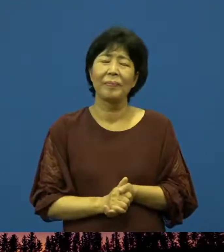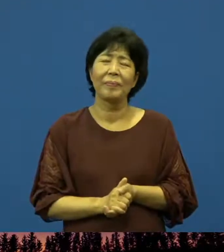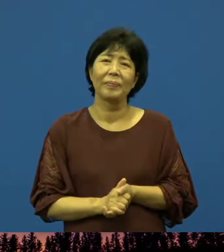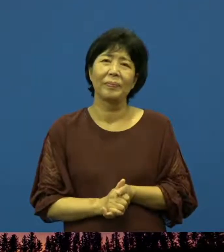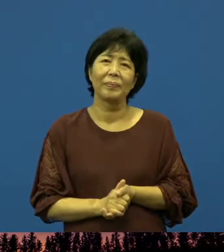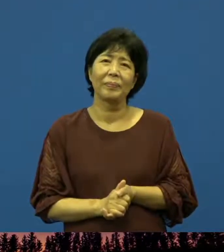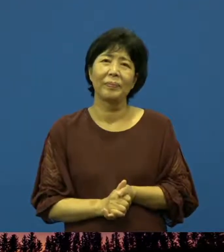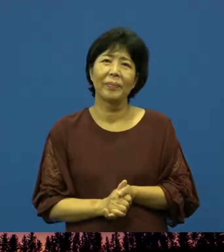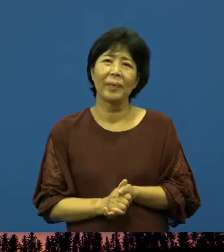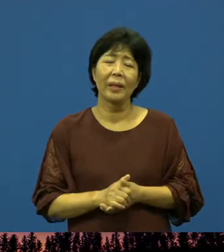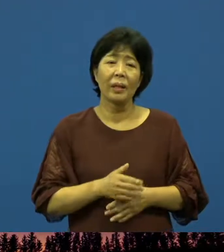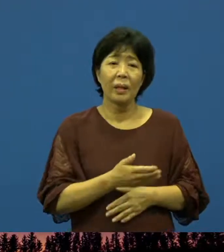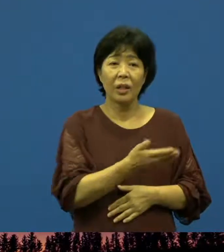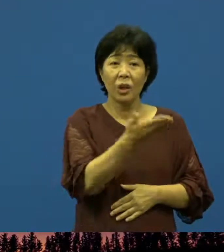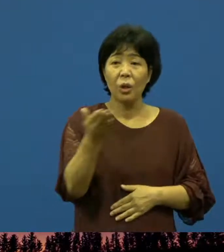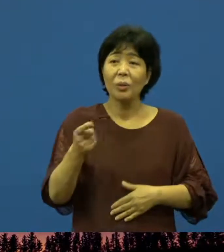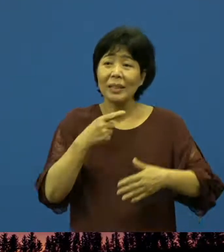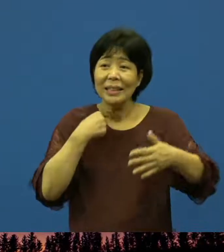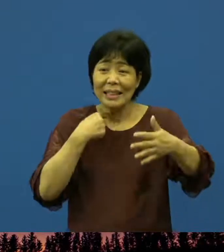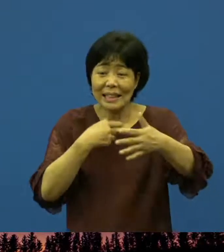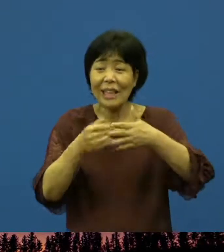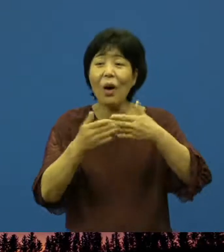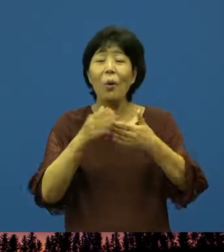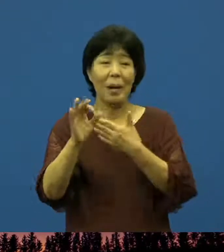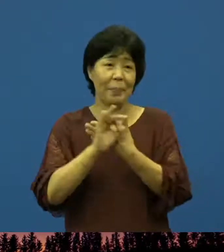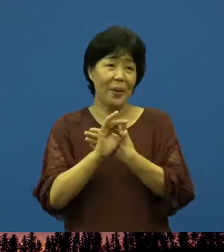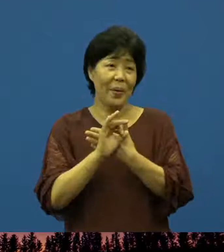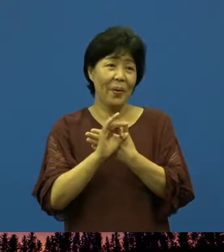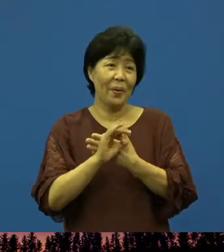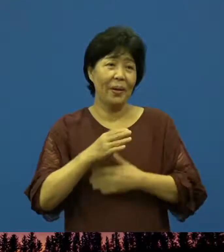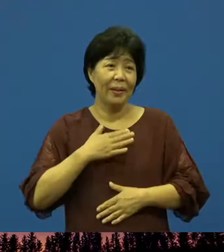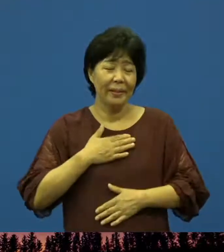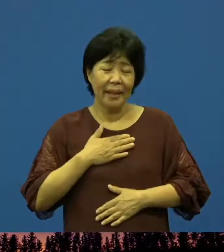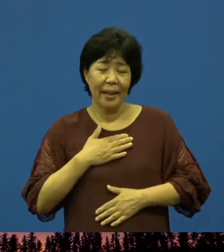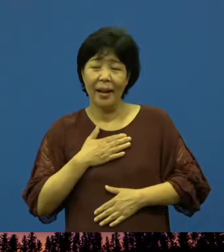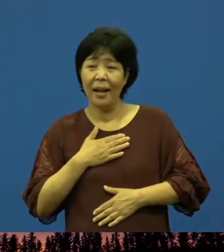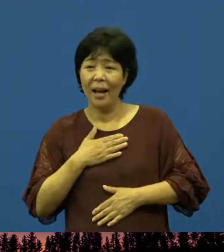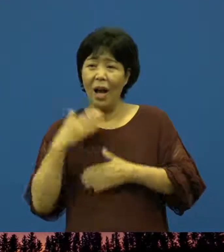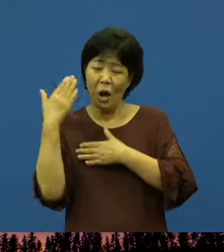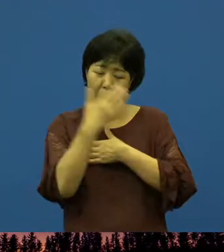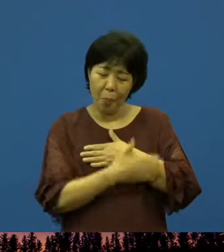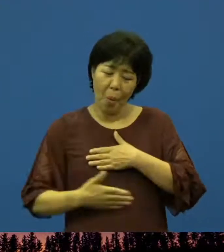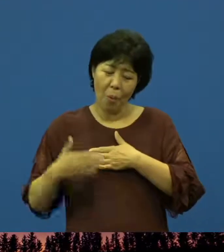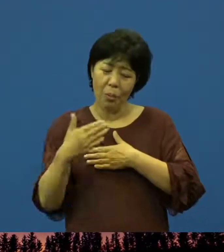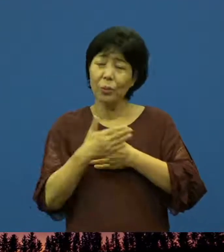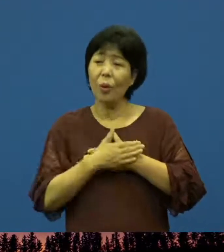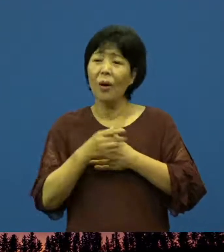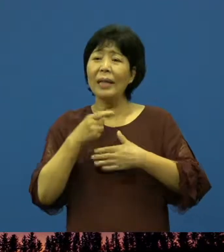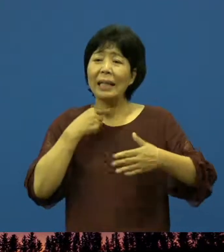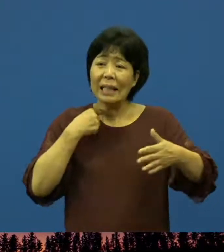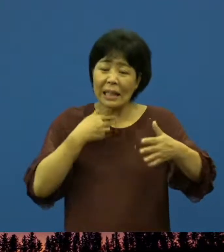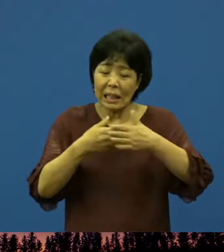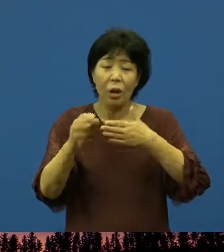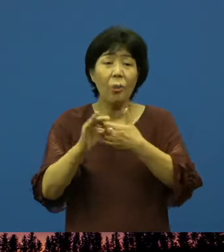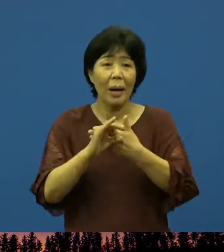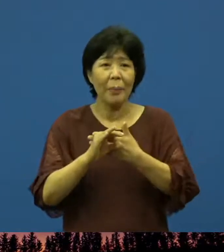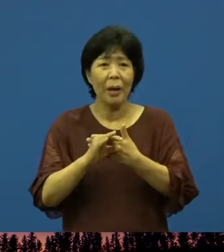여러분, 체험을 하고 나면 내가 몸으로 경험한 체험은 오래 기억이 남습니다.